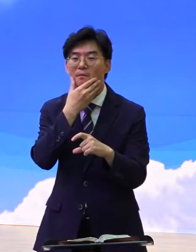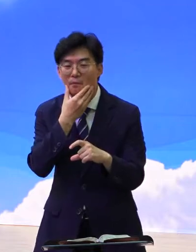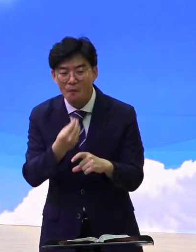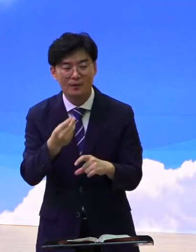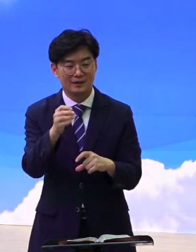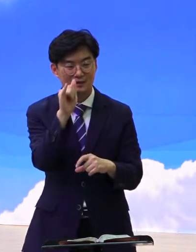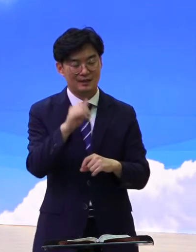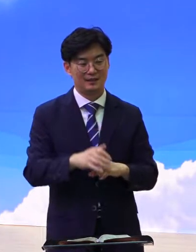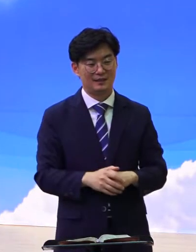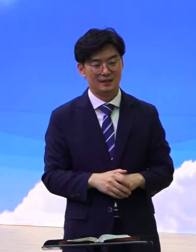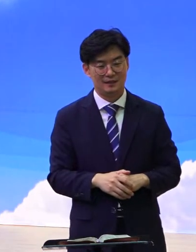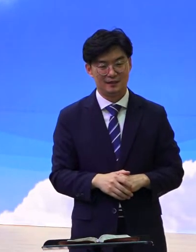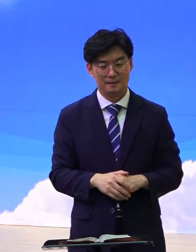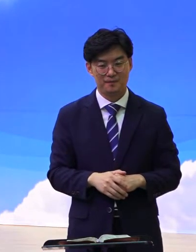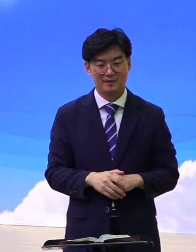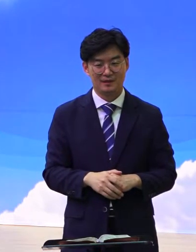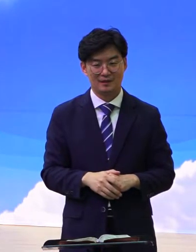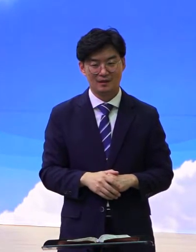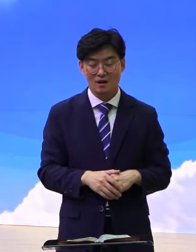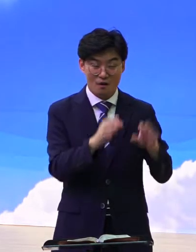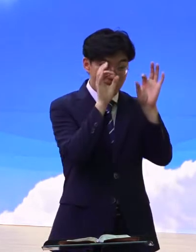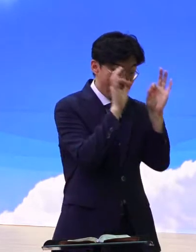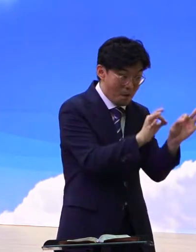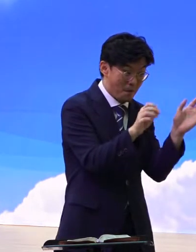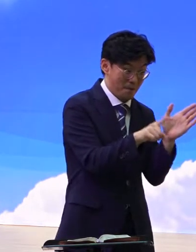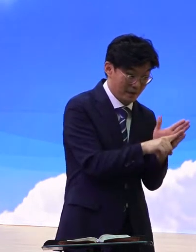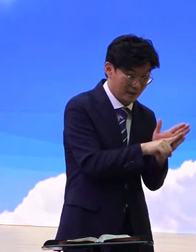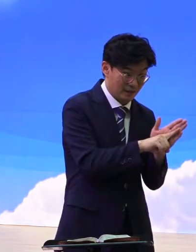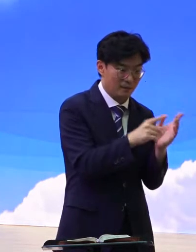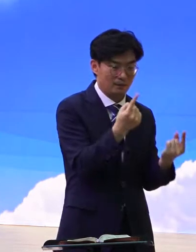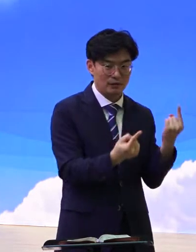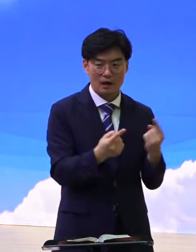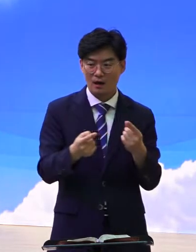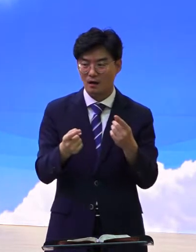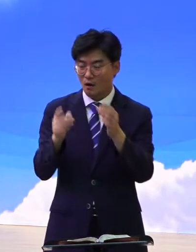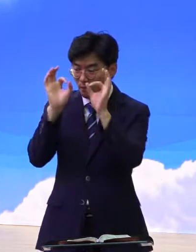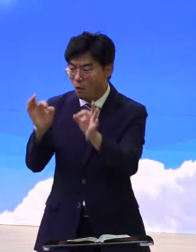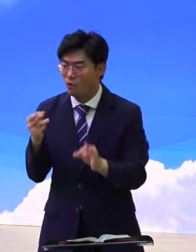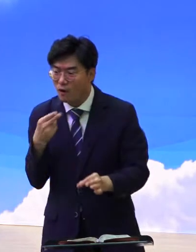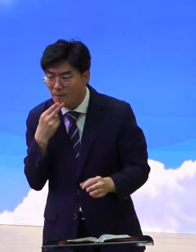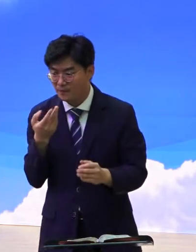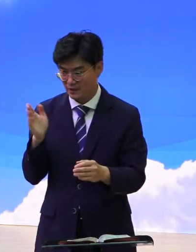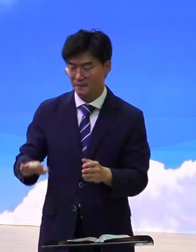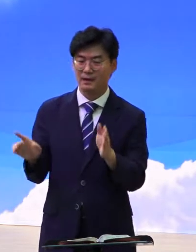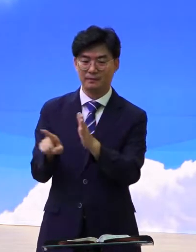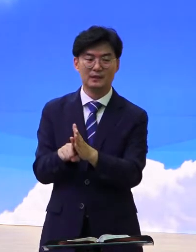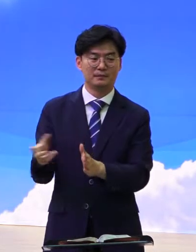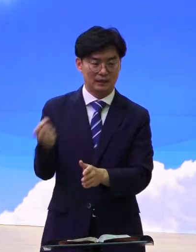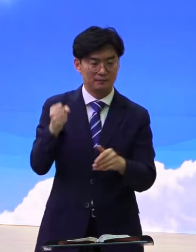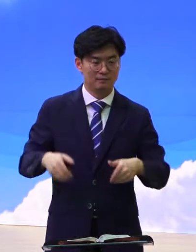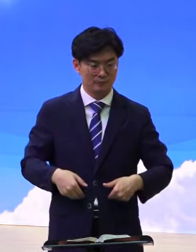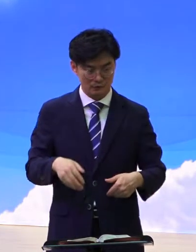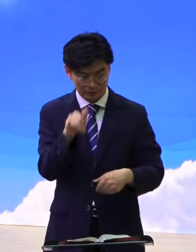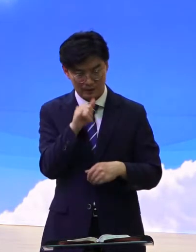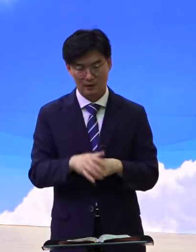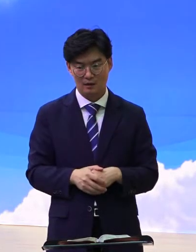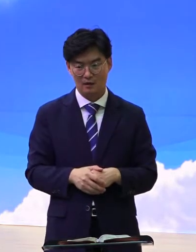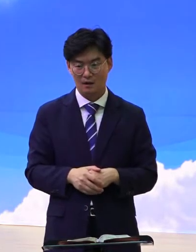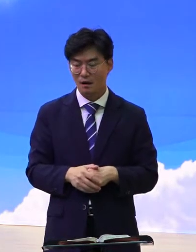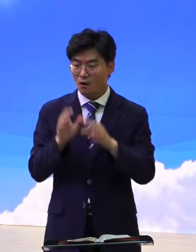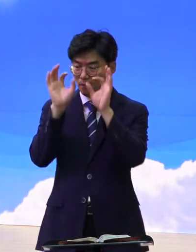복되도다. 그러면 여러분들이 복되신 거죠? 보지 못하고 믿는 자들은 복되도다. 믿음은 보지 않고도